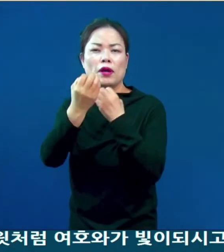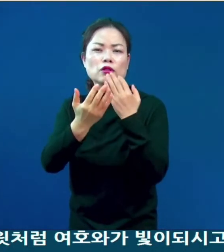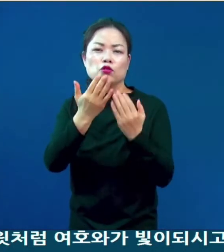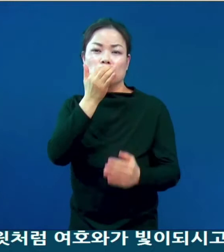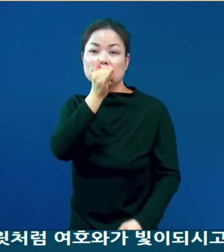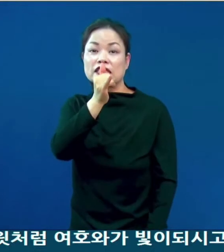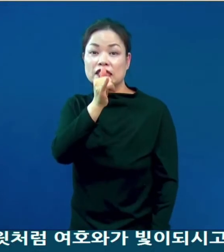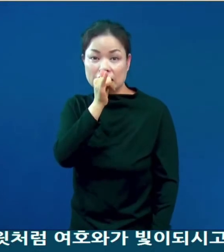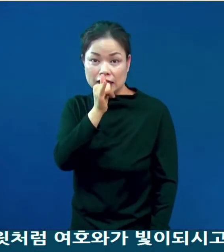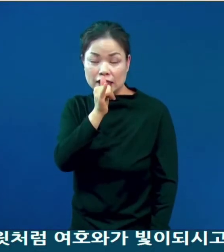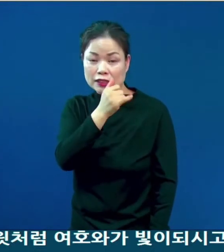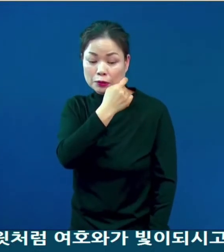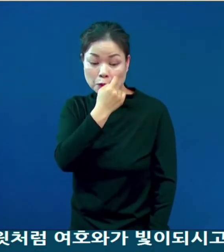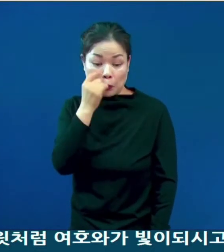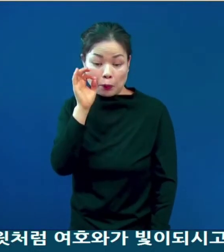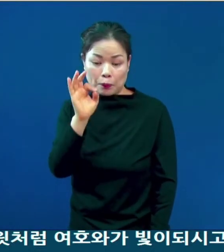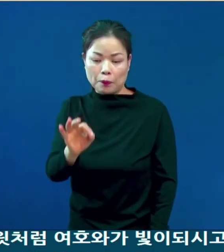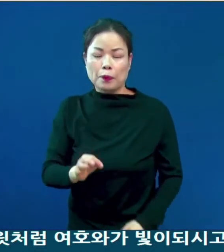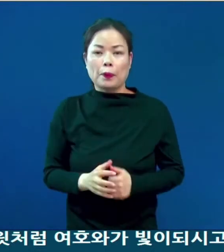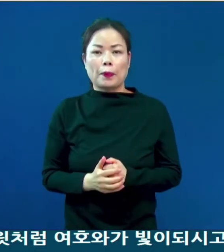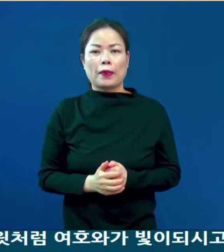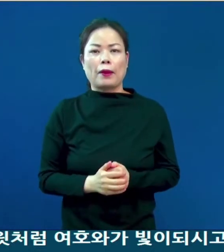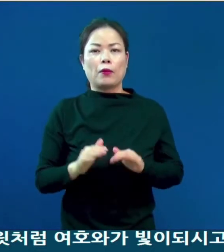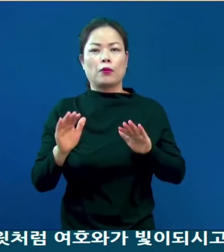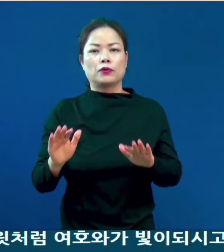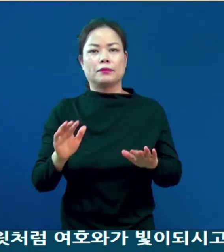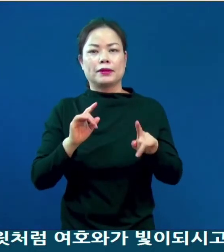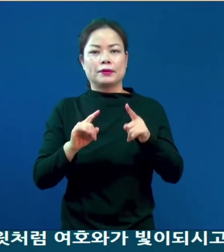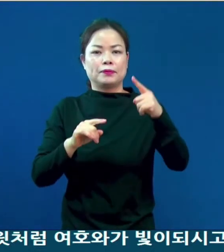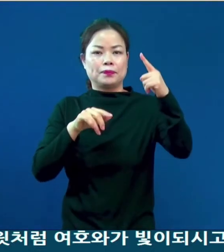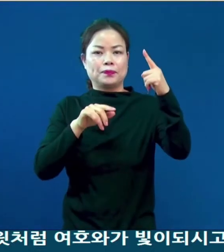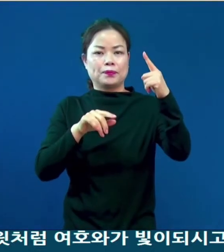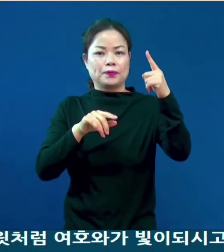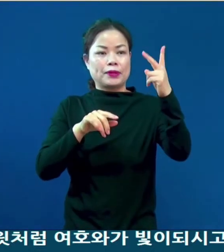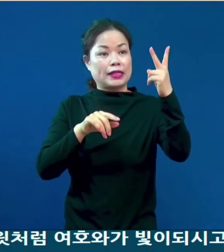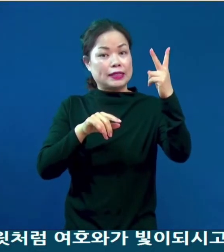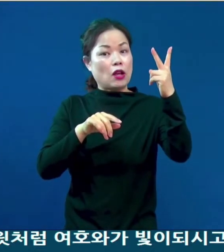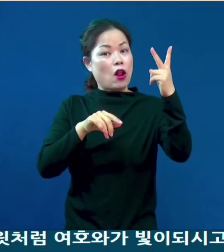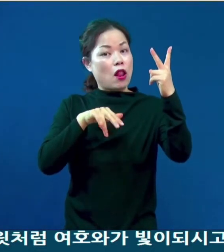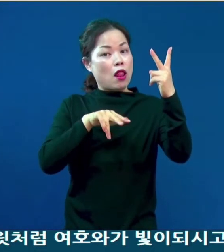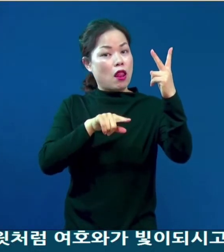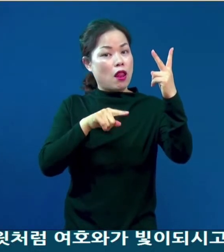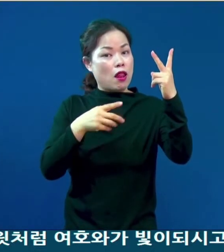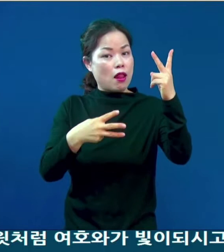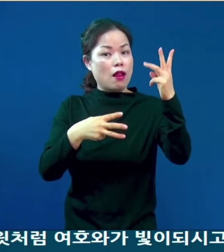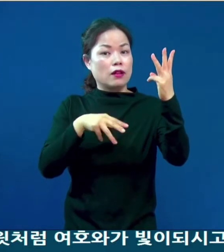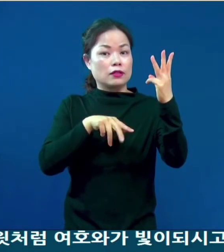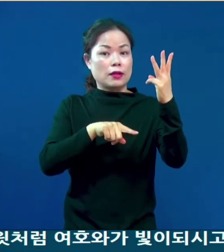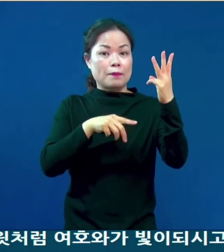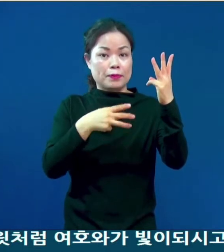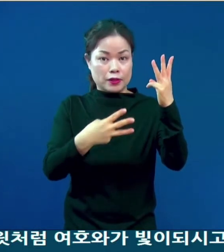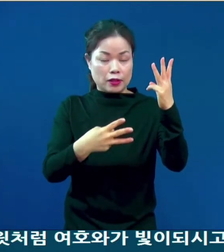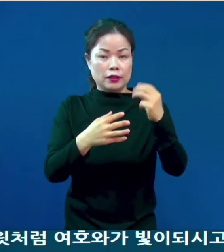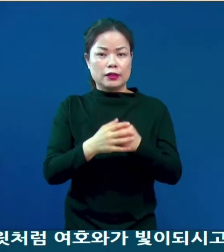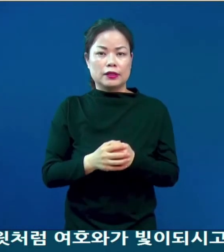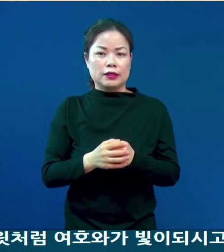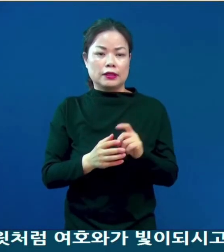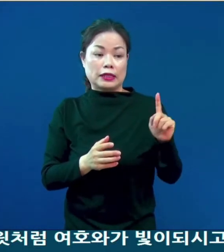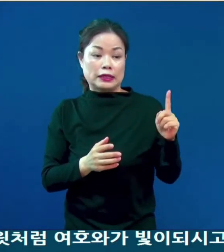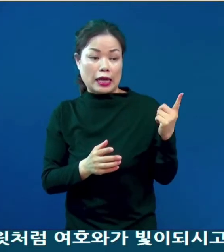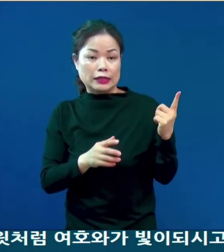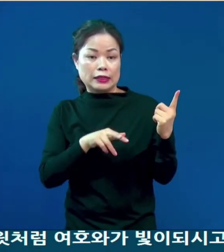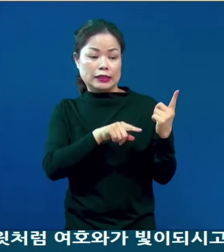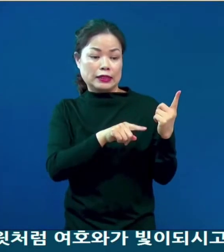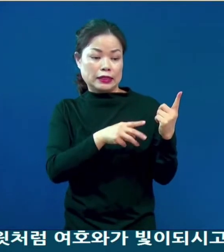있었는지 그 비결을 살펴보도록 하겠습니다. 오늘 말씀 1절에 이어서 2절, 3절 말씀은 마치 다윗이 1절